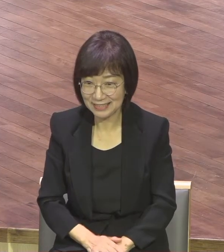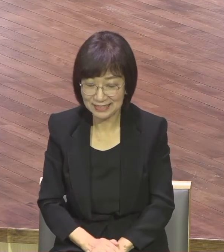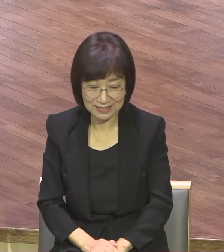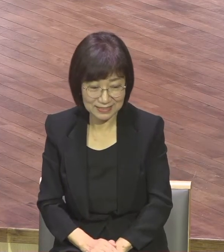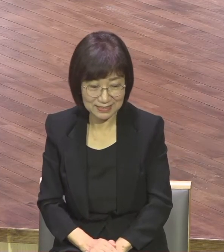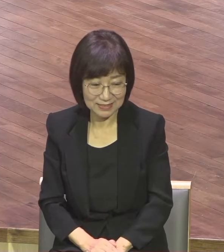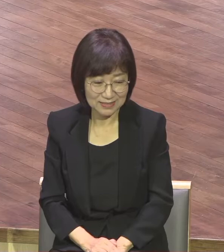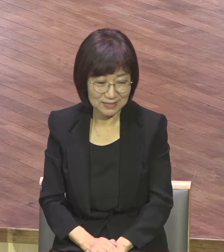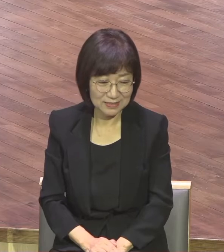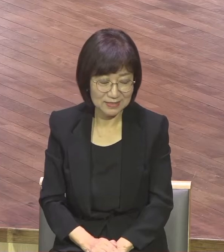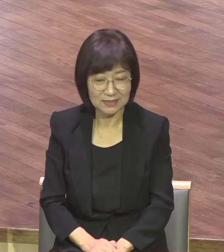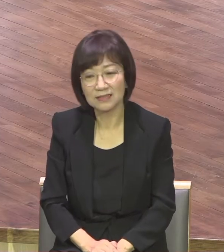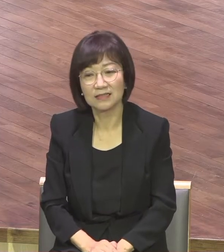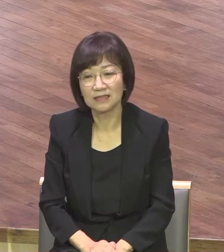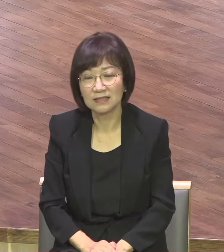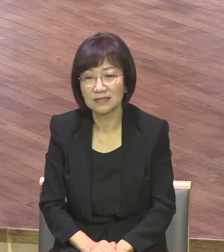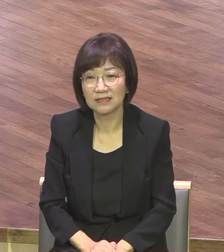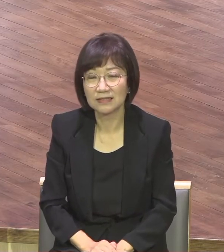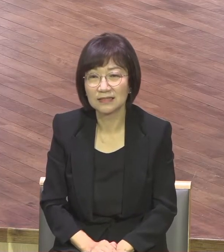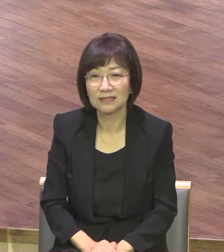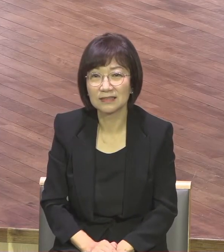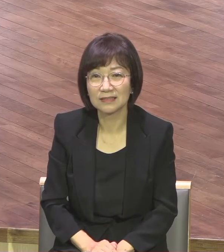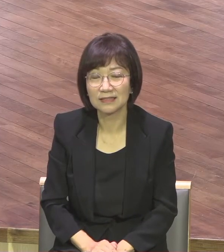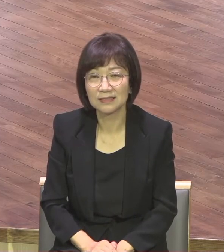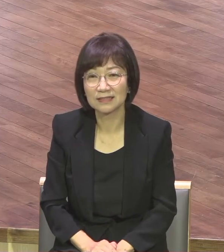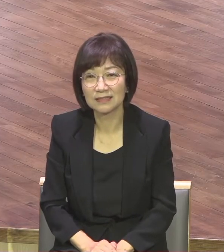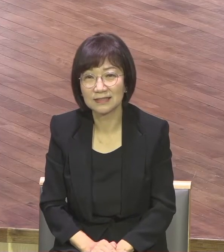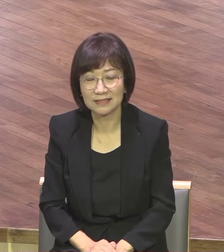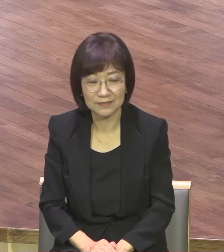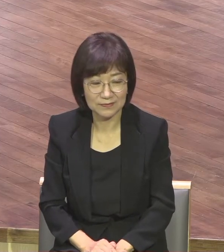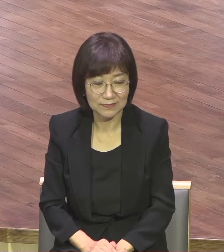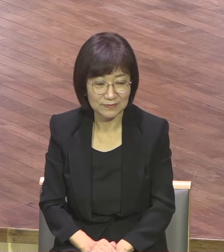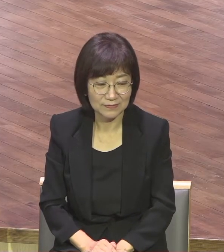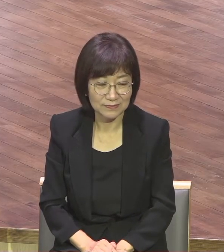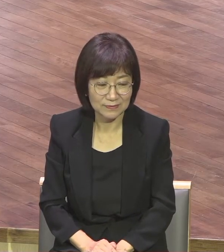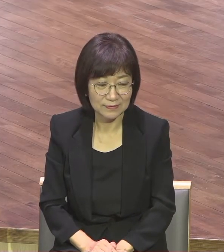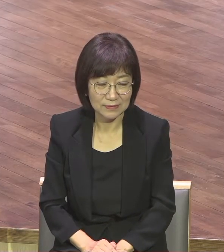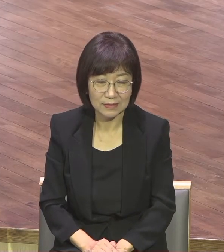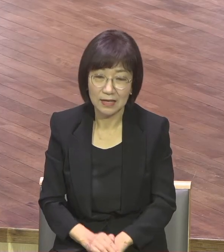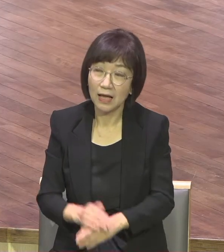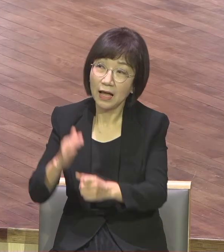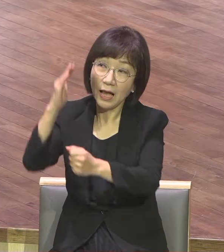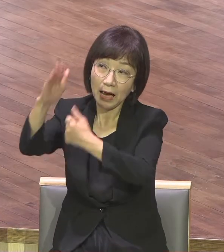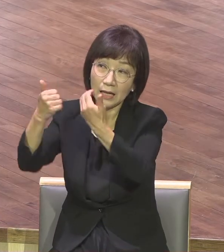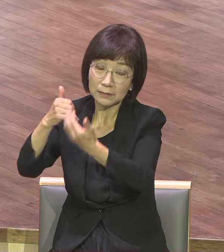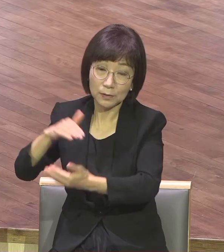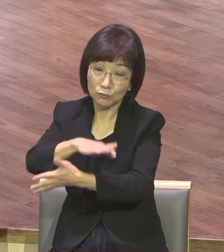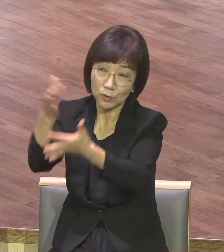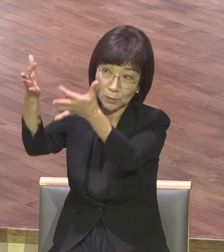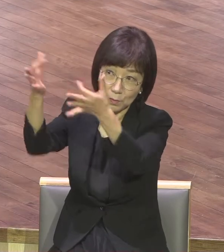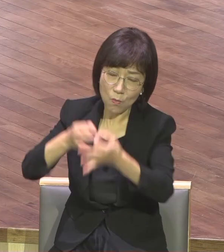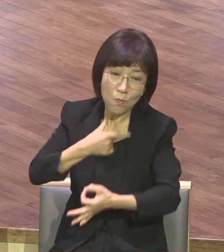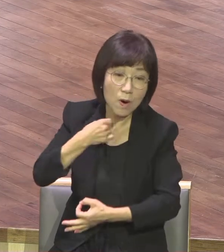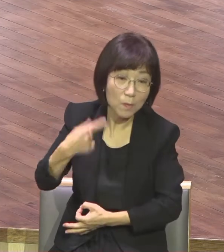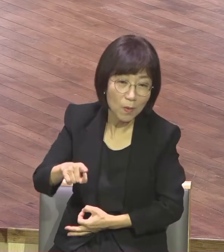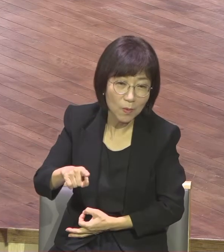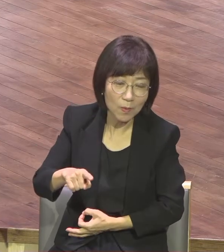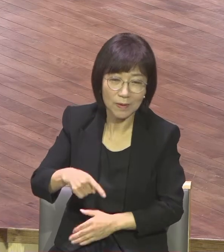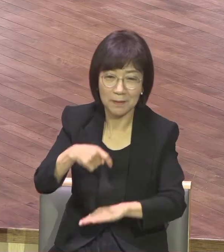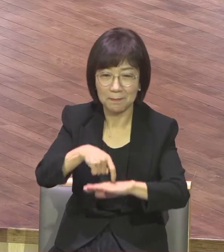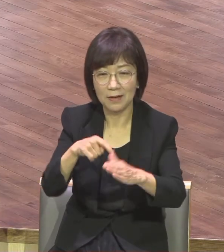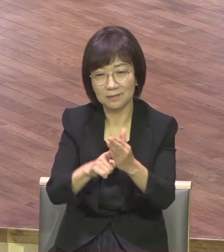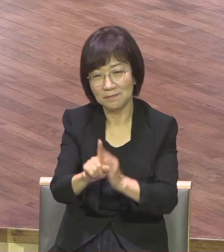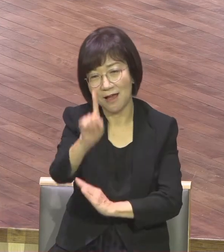자, 이 부분은 하나님께서요. 하나님 차이든 우리에게 원하시는 뭐냐? 전심을 원하세요. 전심으로. 그렇죠. 전심으로